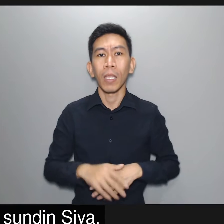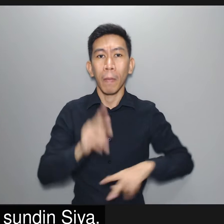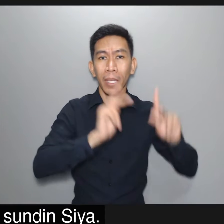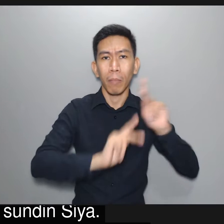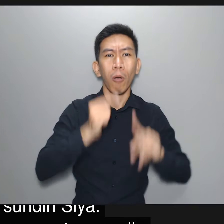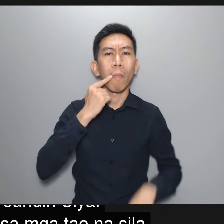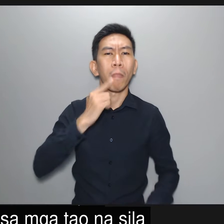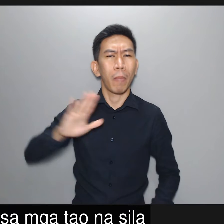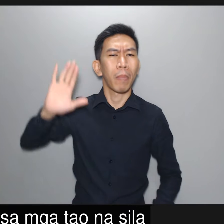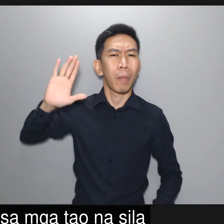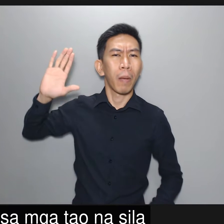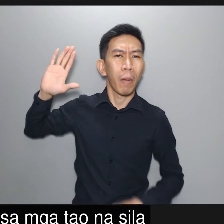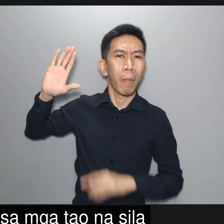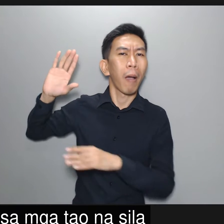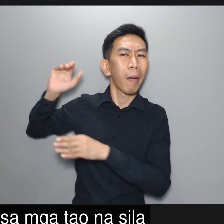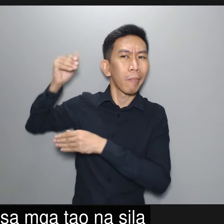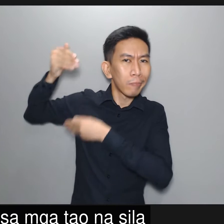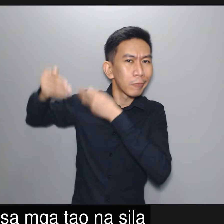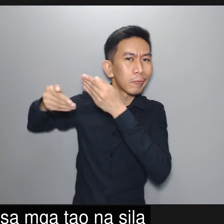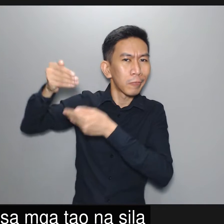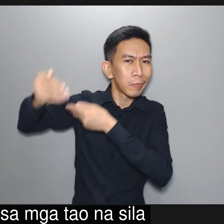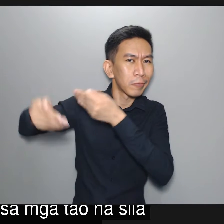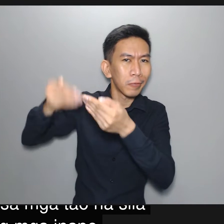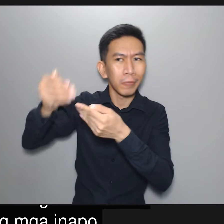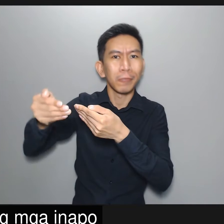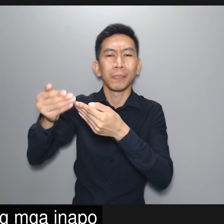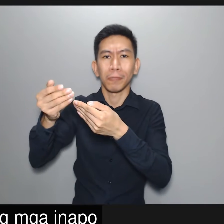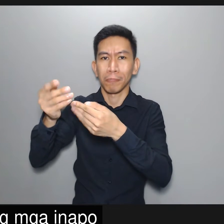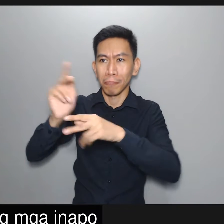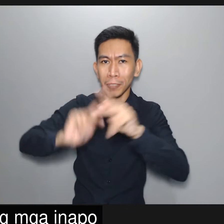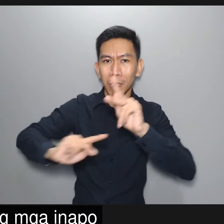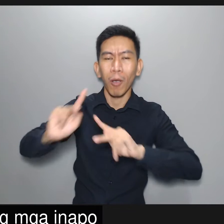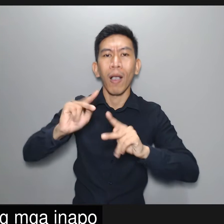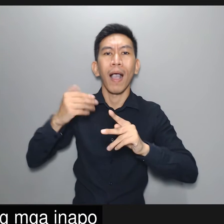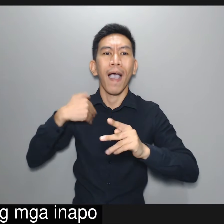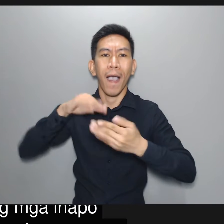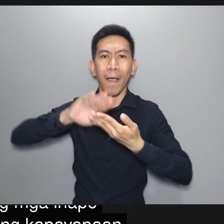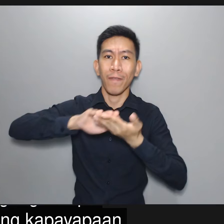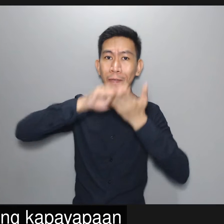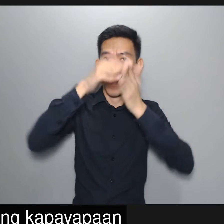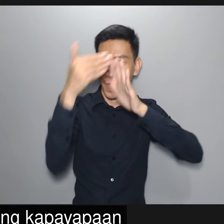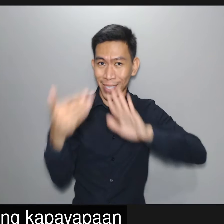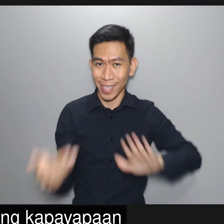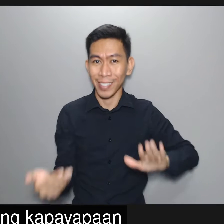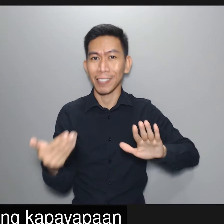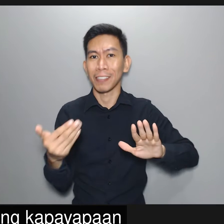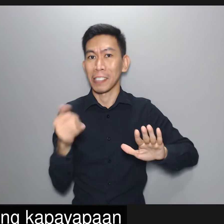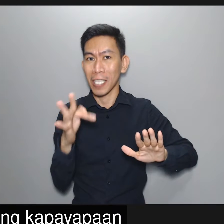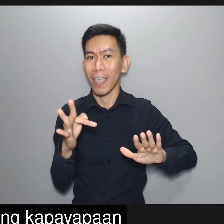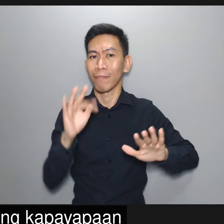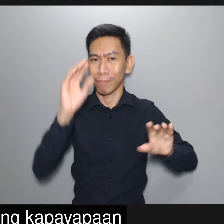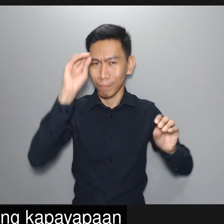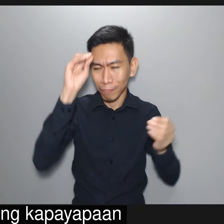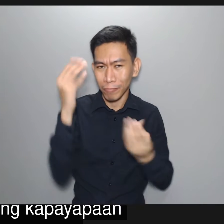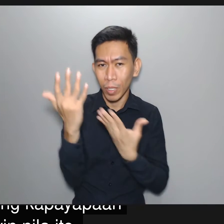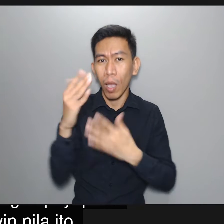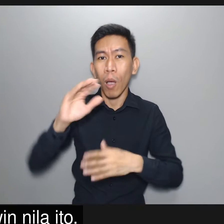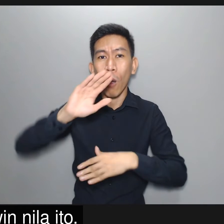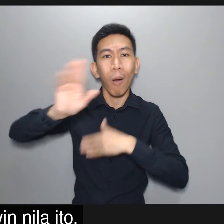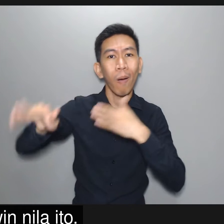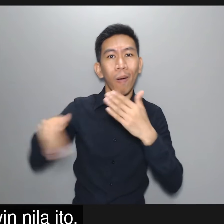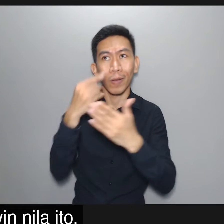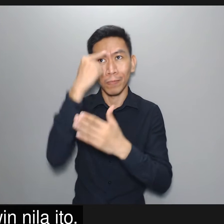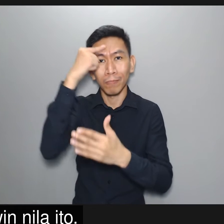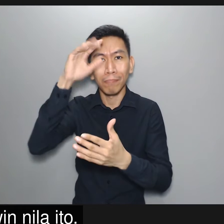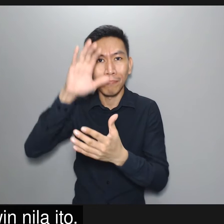mga inaapo ay magkakaroon ng kapayapaan kung gagawin nila ito. Lahat ng mga naniniwala sa Diyos